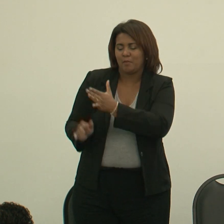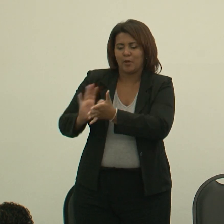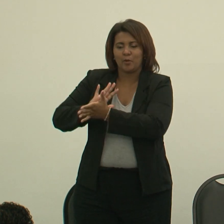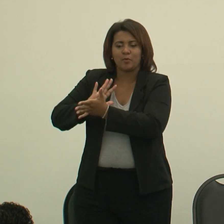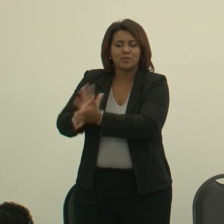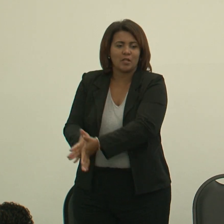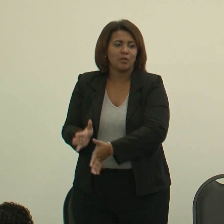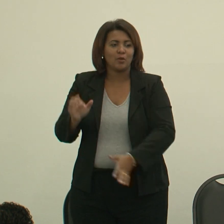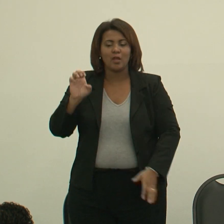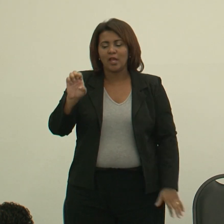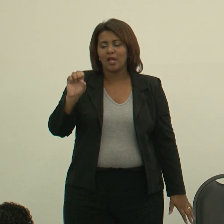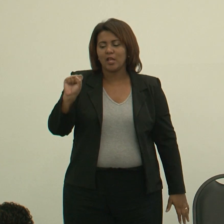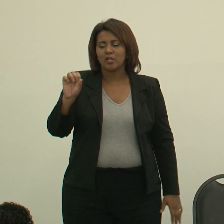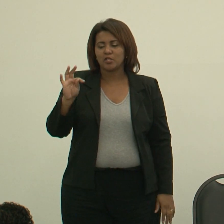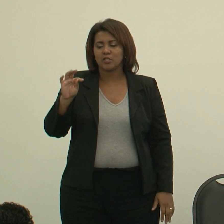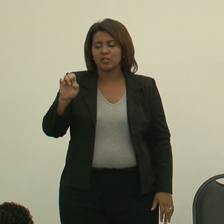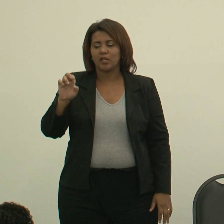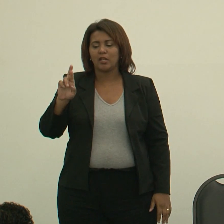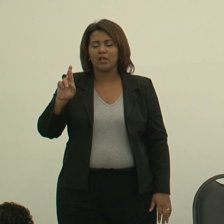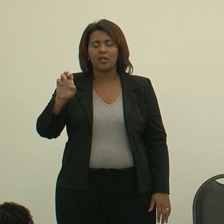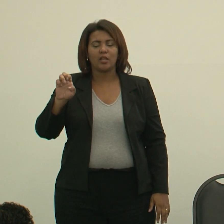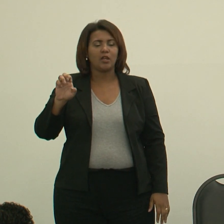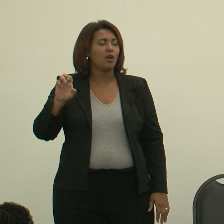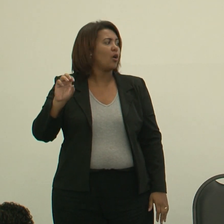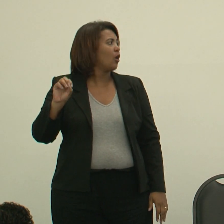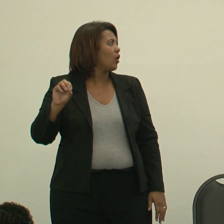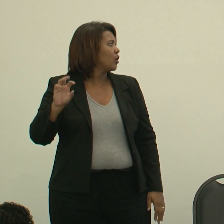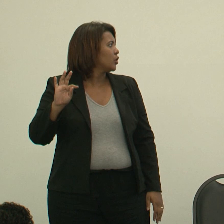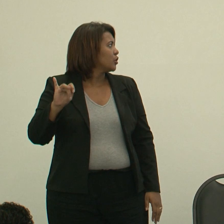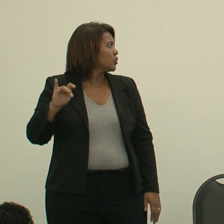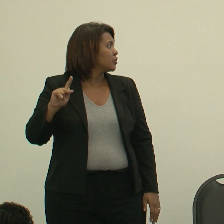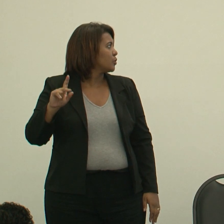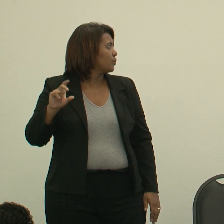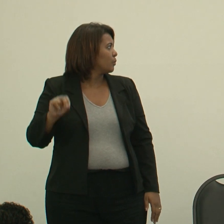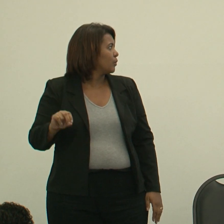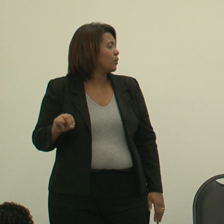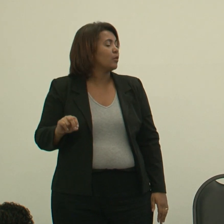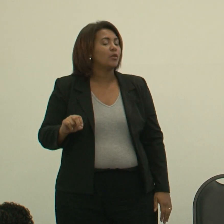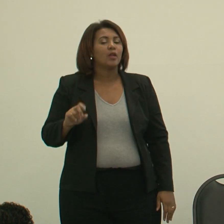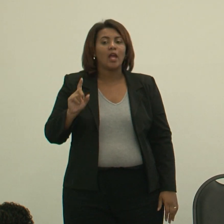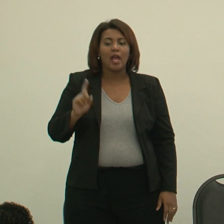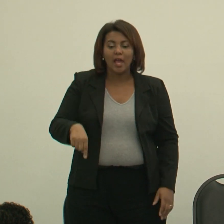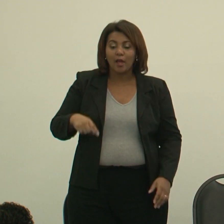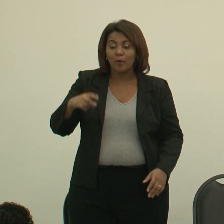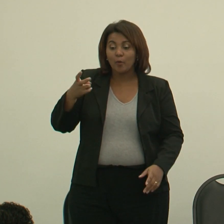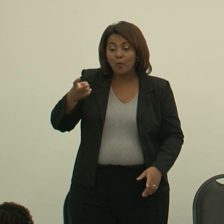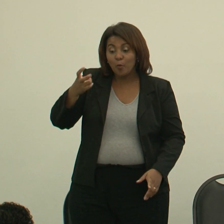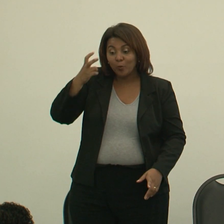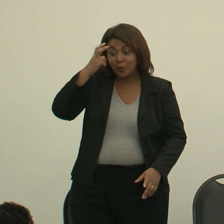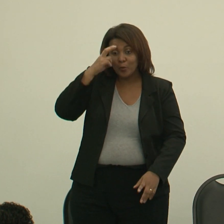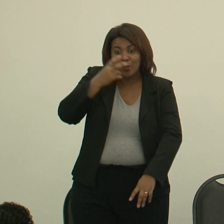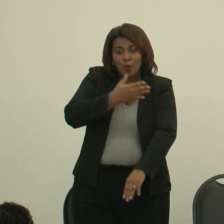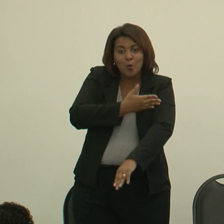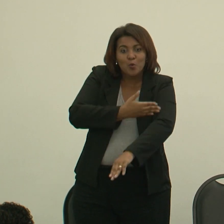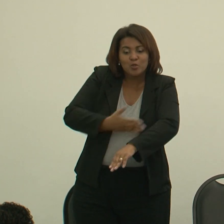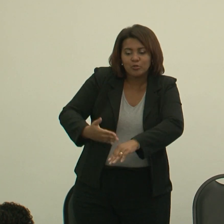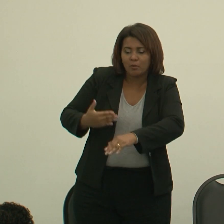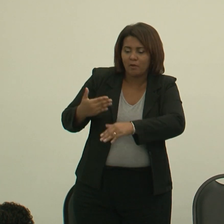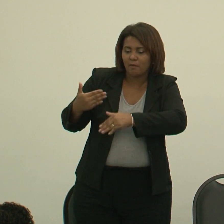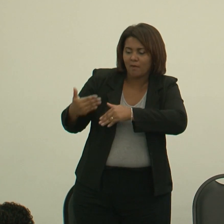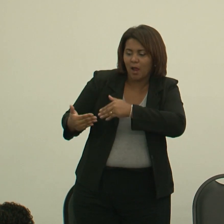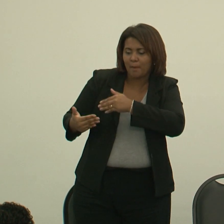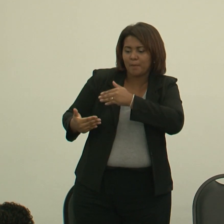permeia culturas, e aquilo ali vai sendo passado e sedimentado em determinadas culturas, de modo que eu falo que eu tenho